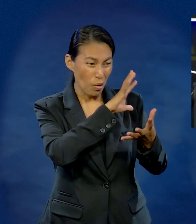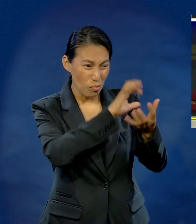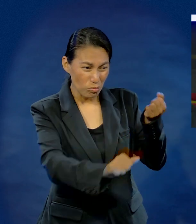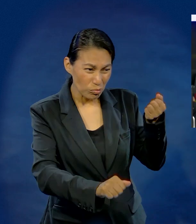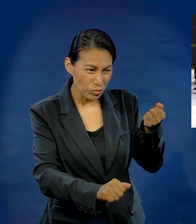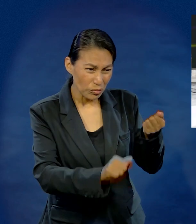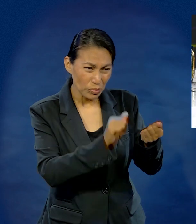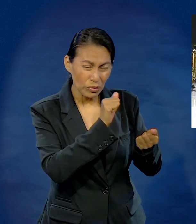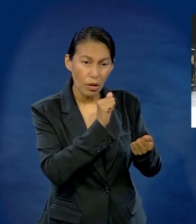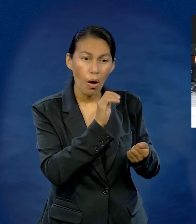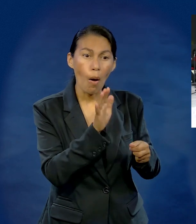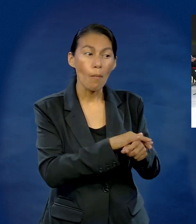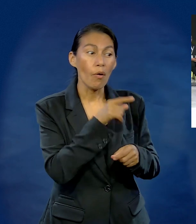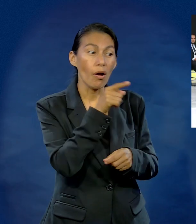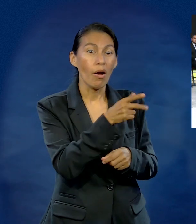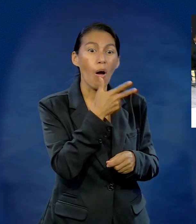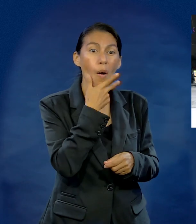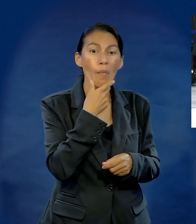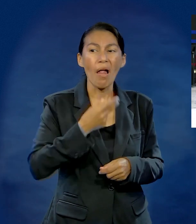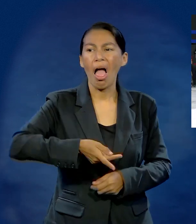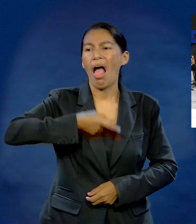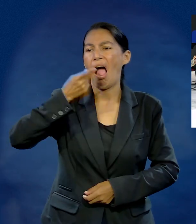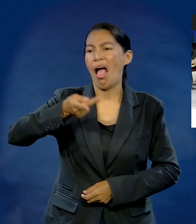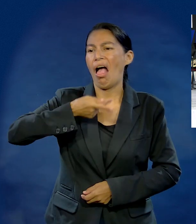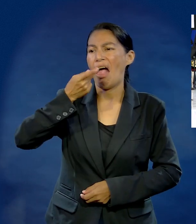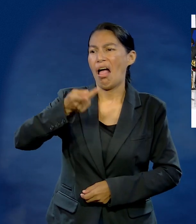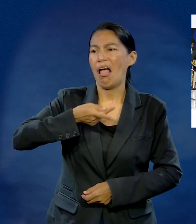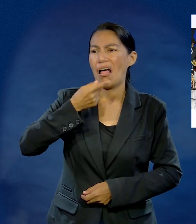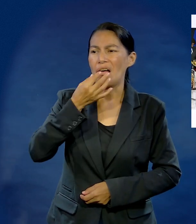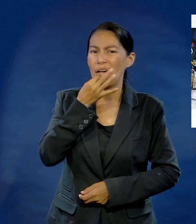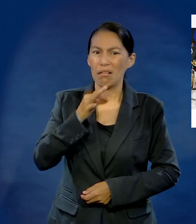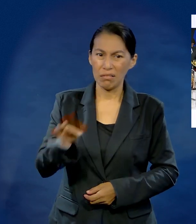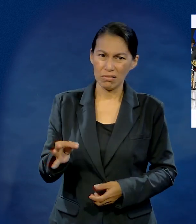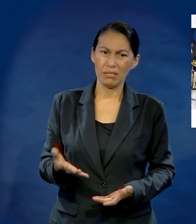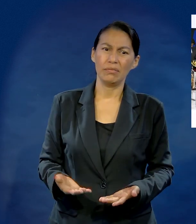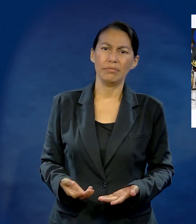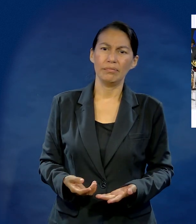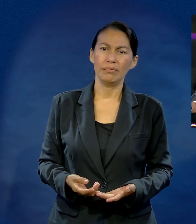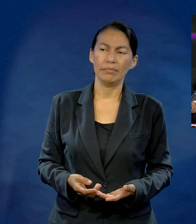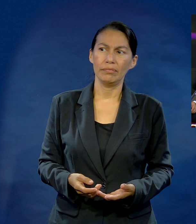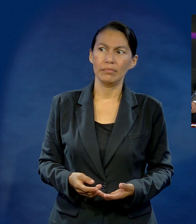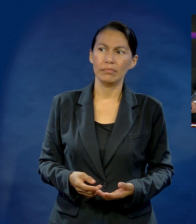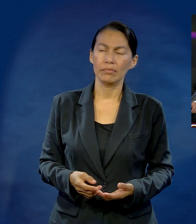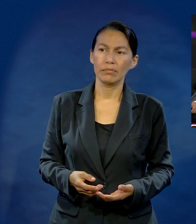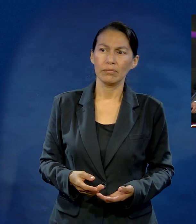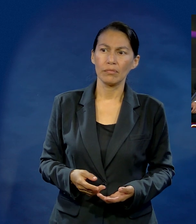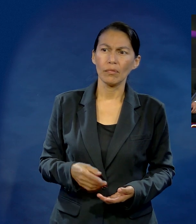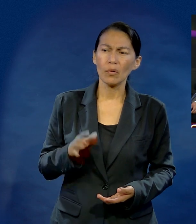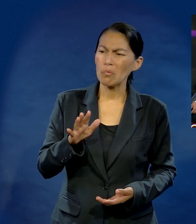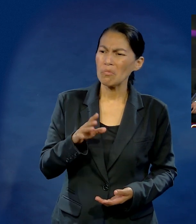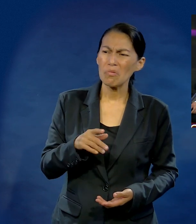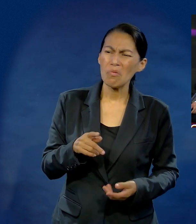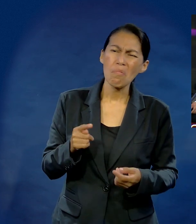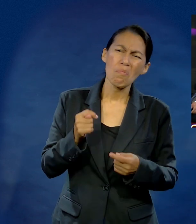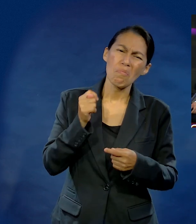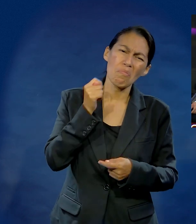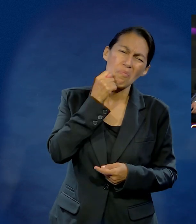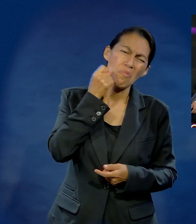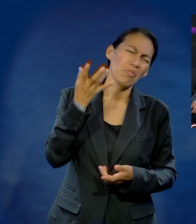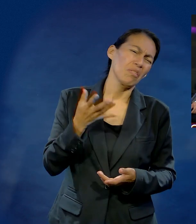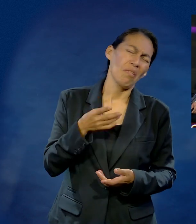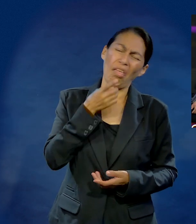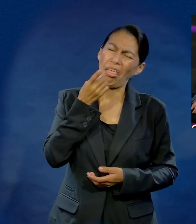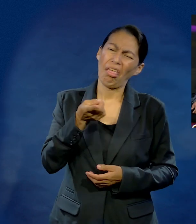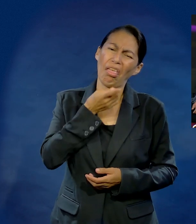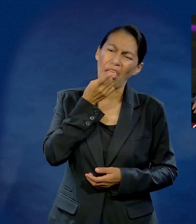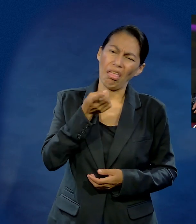todos. Asaltamos el rancho, saqueamos todo, maten lo que se encuentre. La pregunta es, ¿qué necesidad había de